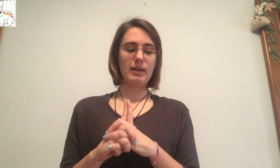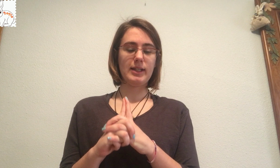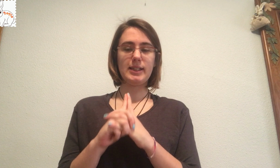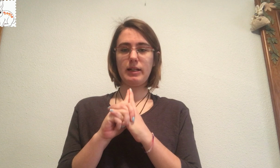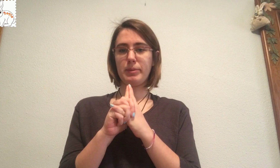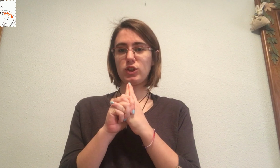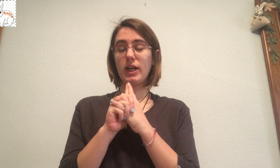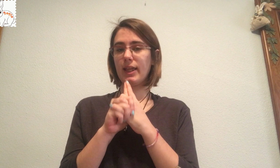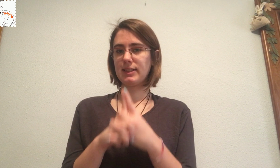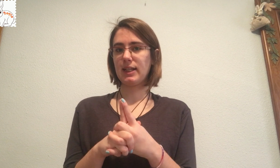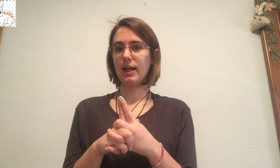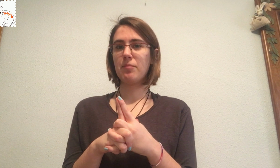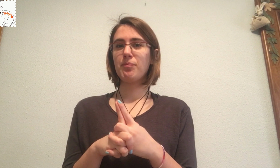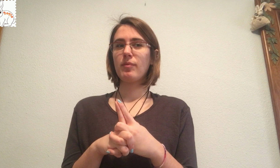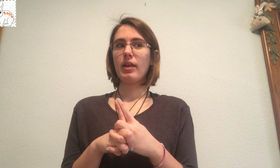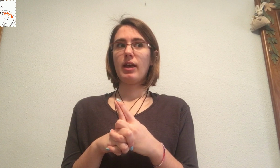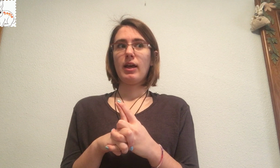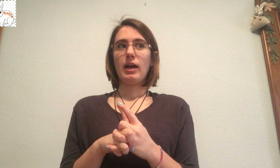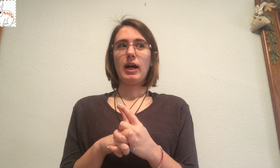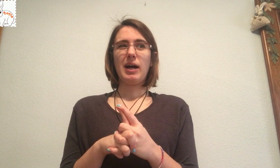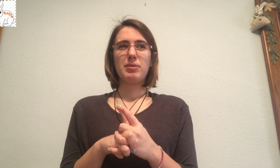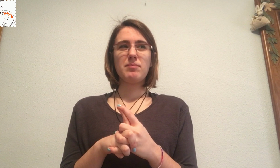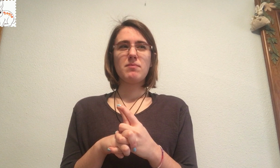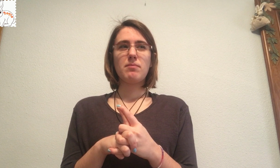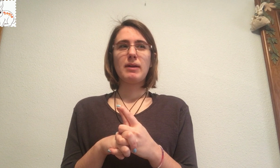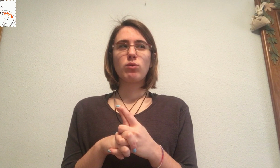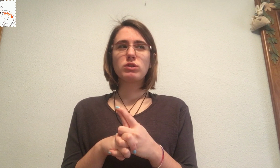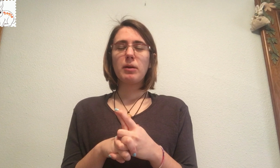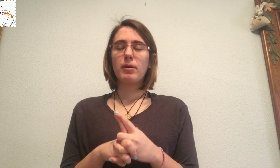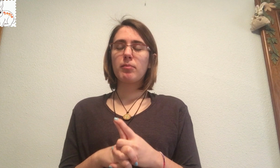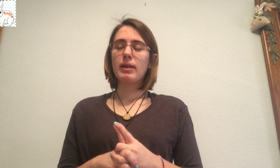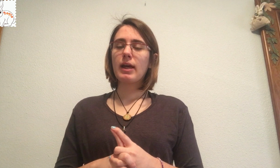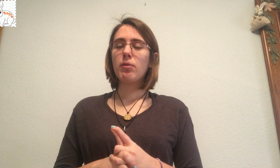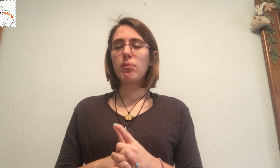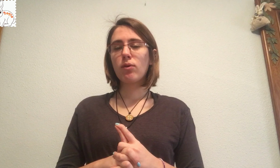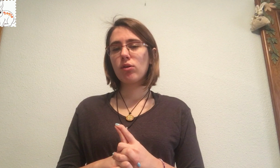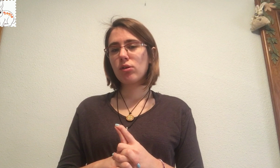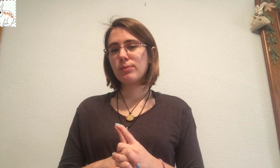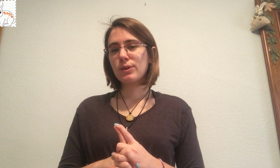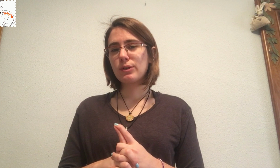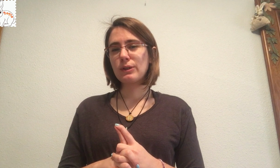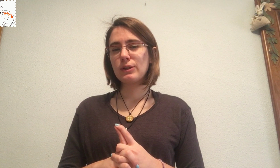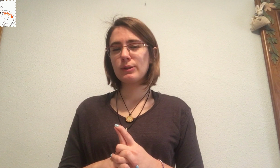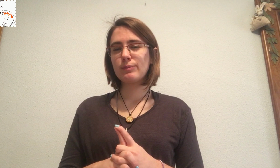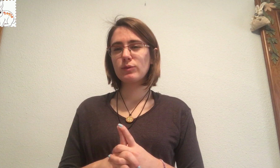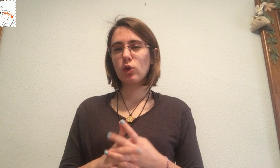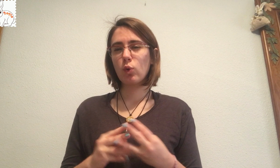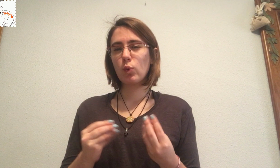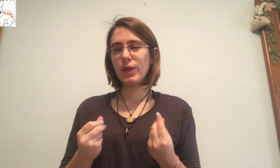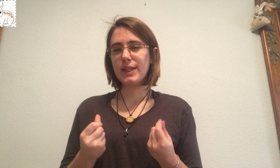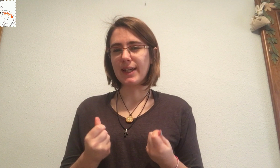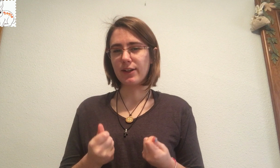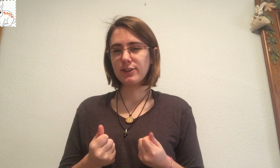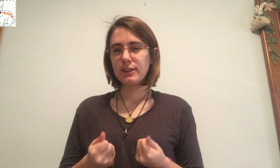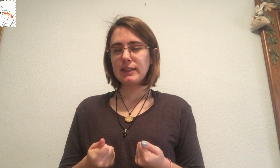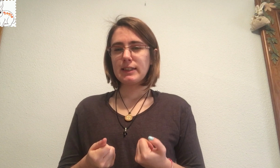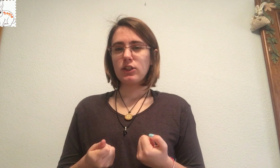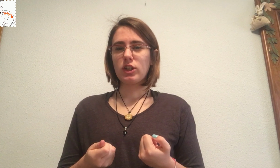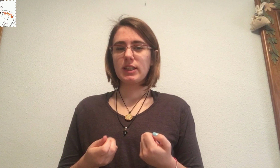El personaje de Sara A mí me gusta Pero me deja un poco como Con dudilla ¿No? Con esa